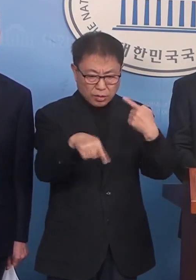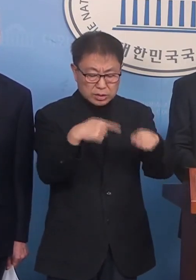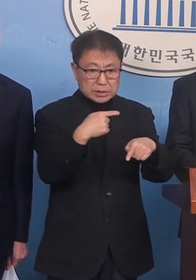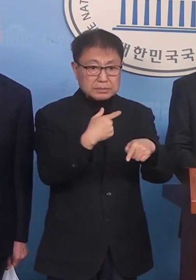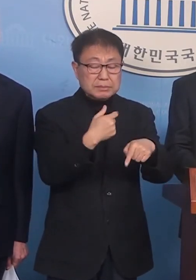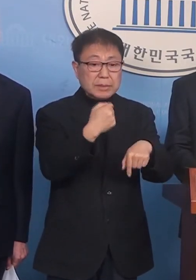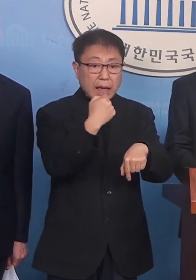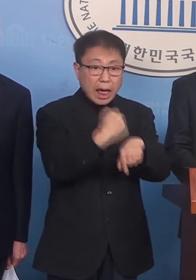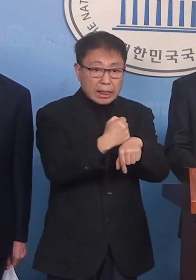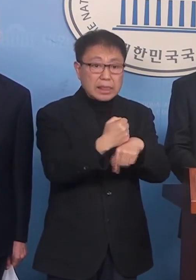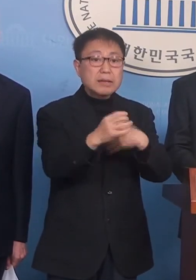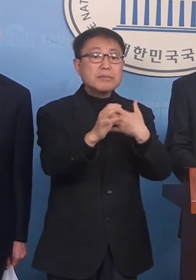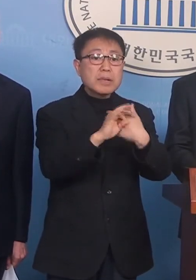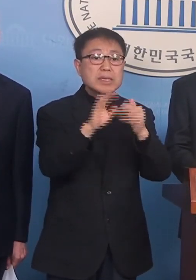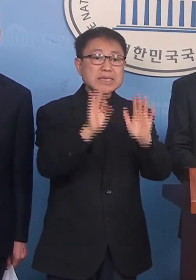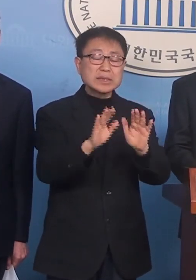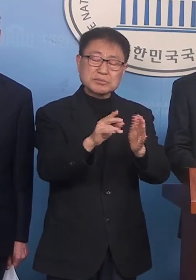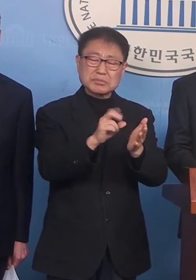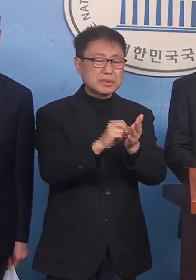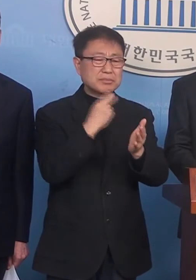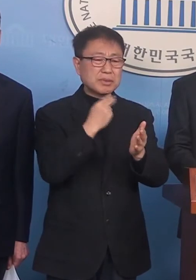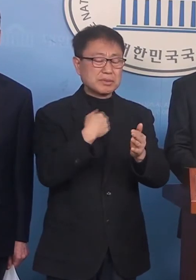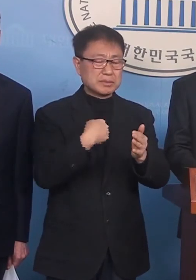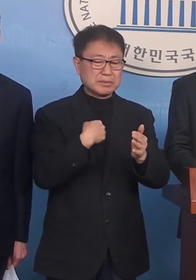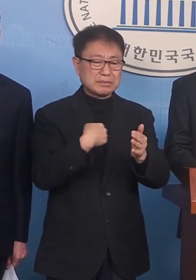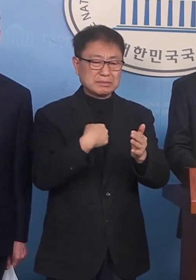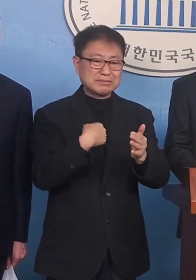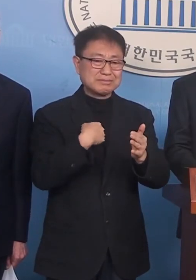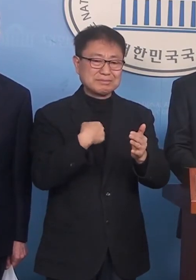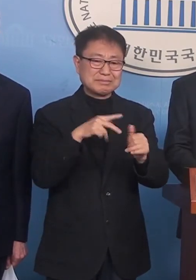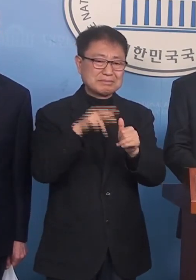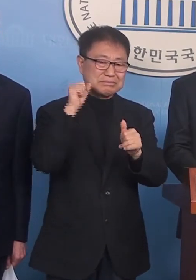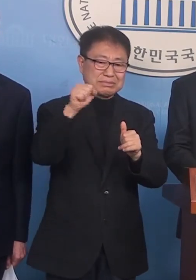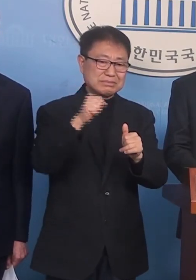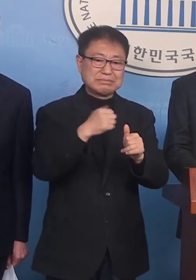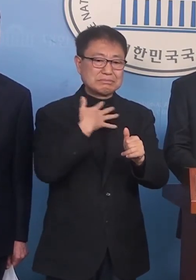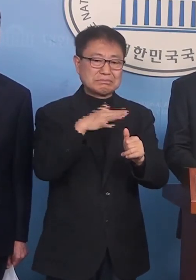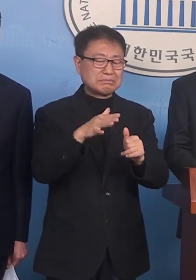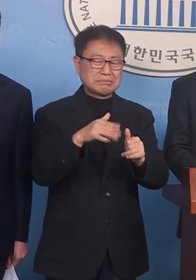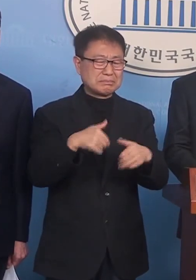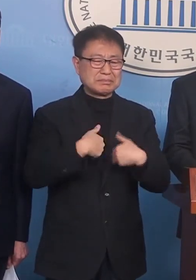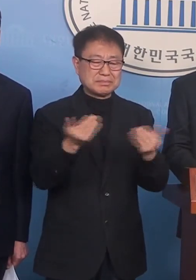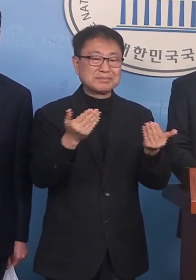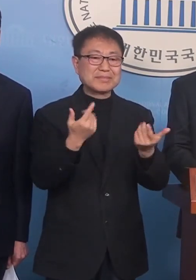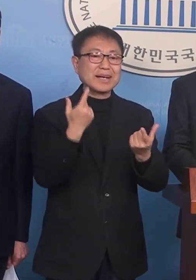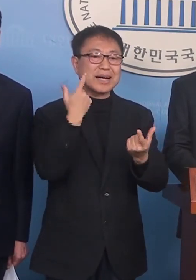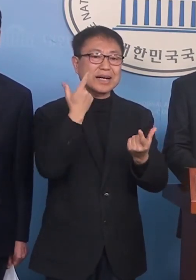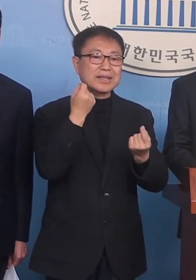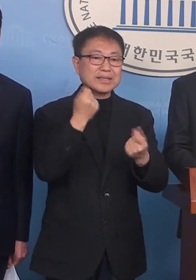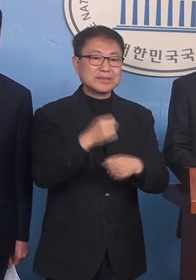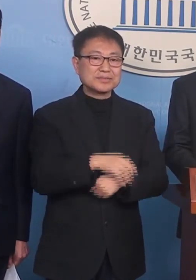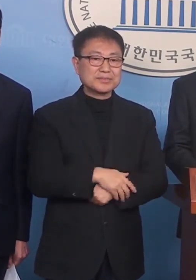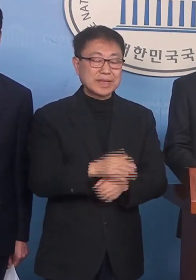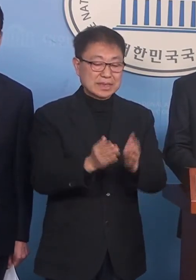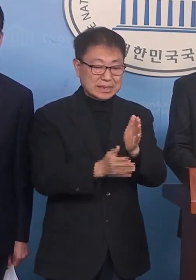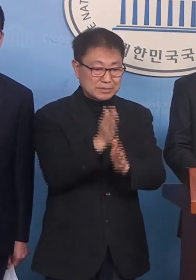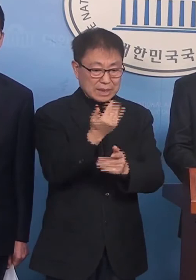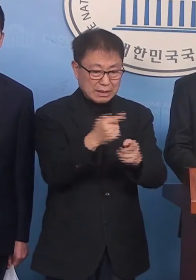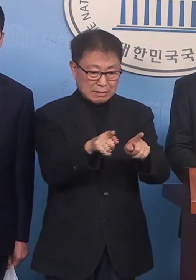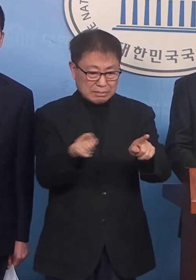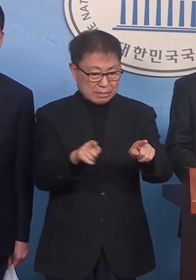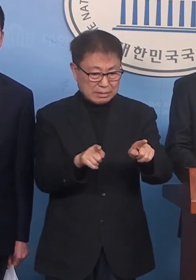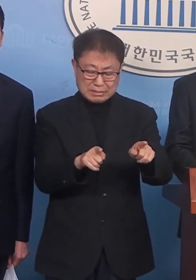하면 문제될 게 없고 저도 이 자리에 굳이 설 필요가 없다고 생각합니다. 하나같이 시민과